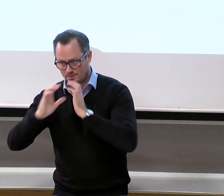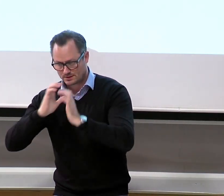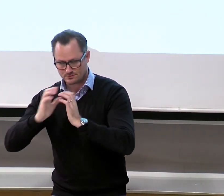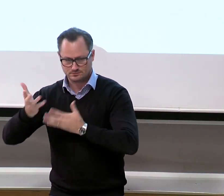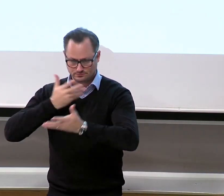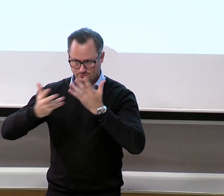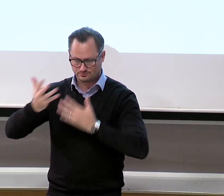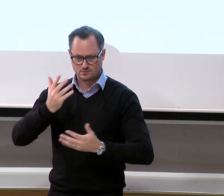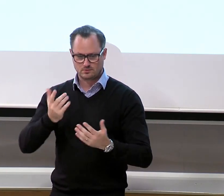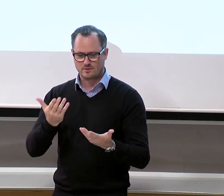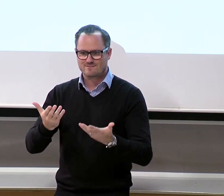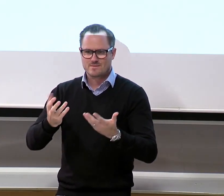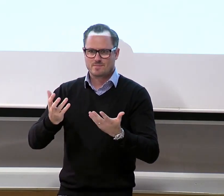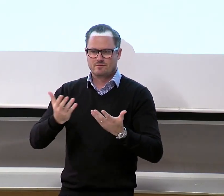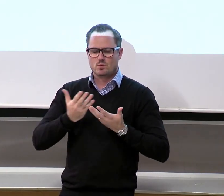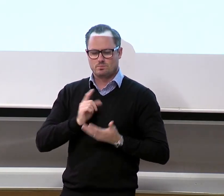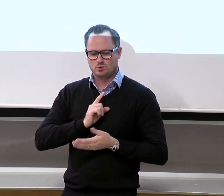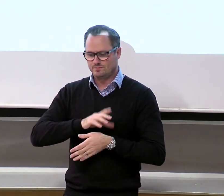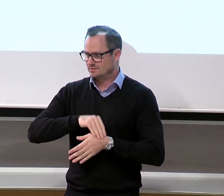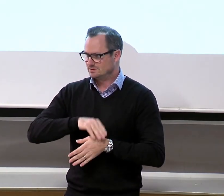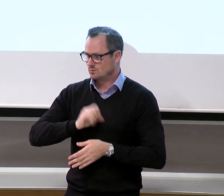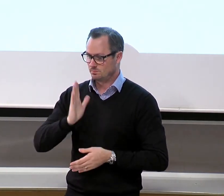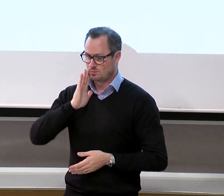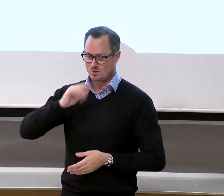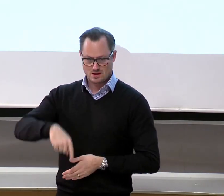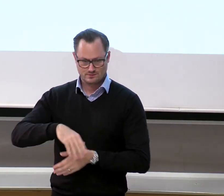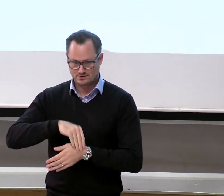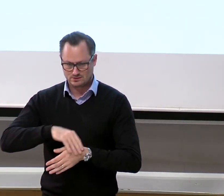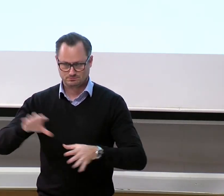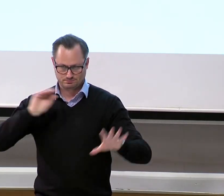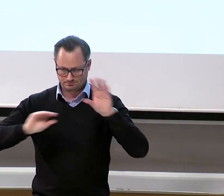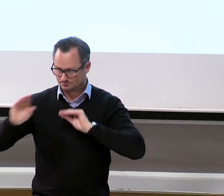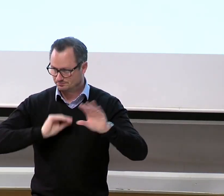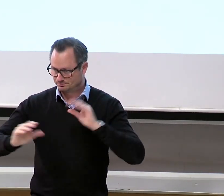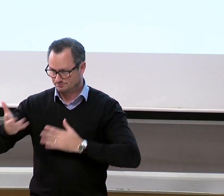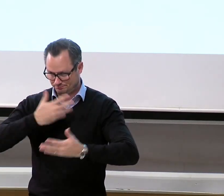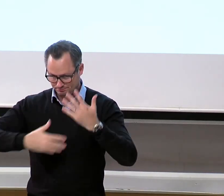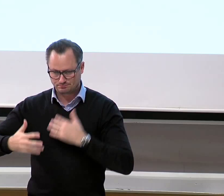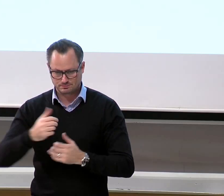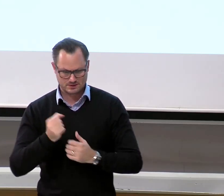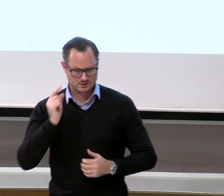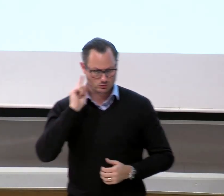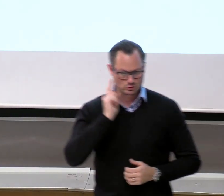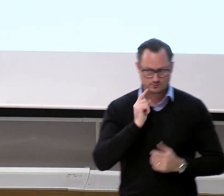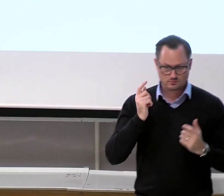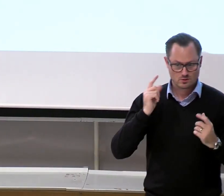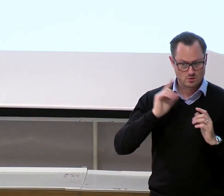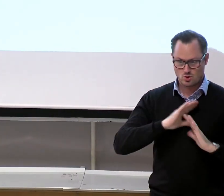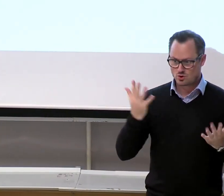Ja, både via talad svenska och hur man kommunicerar. Och bor man i Sverige så får man input på